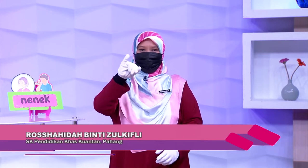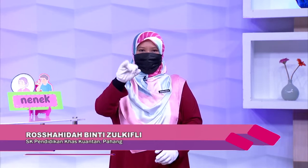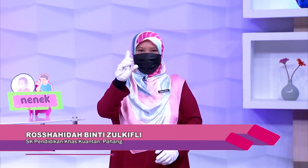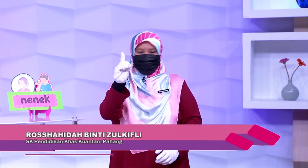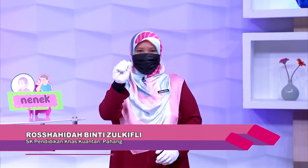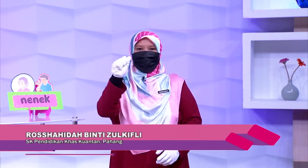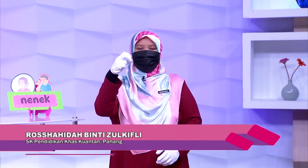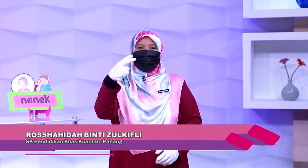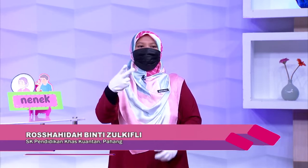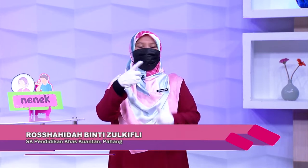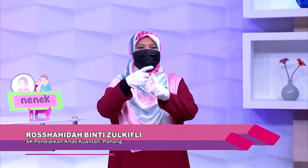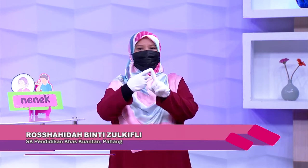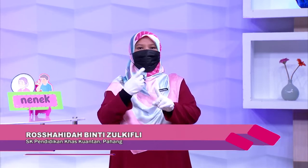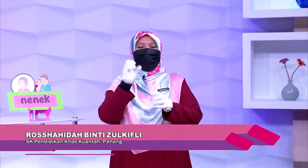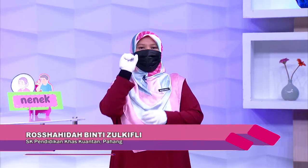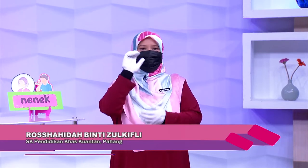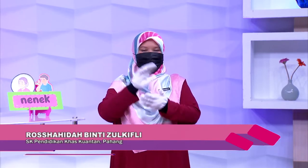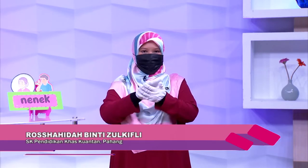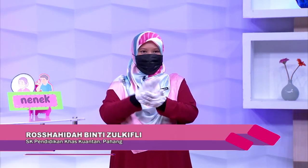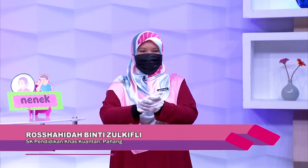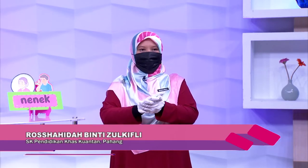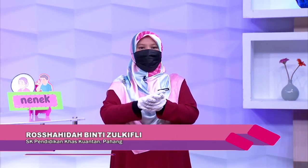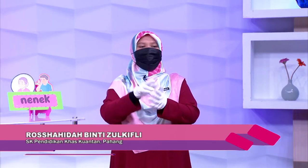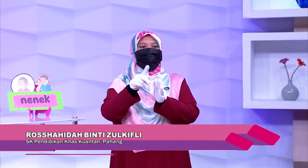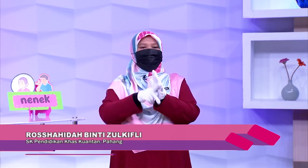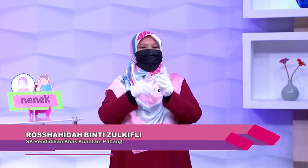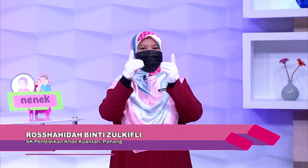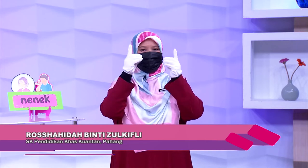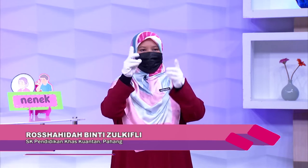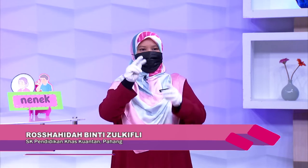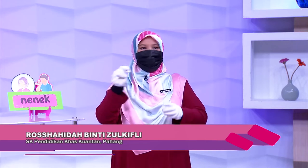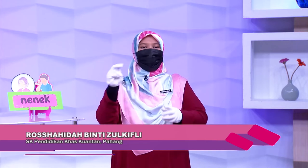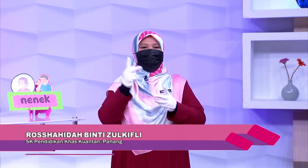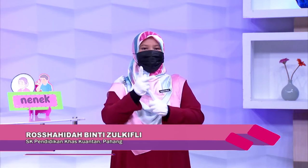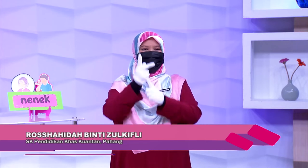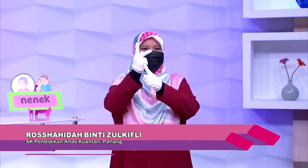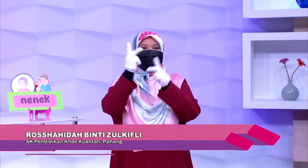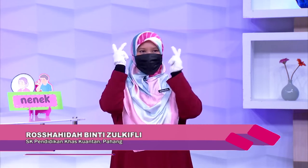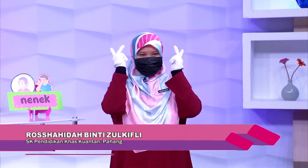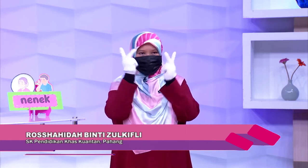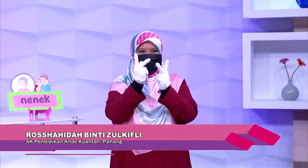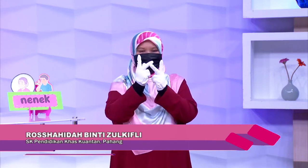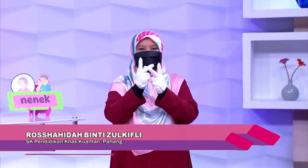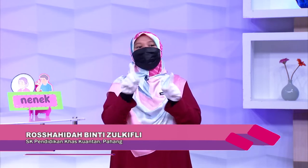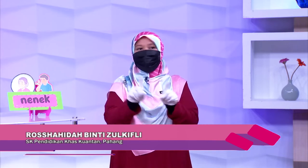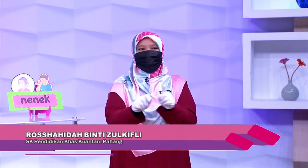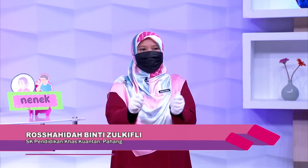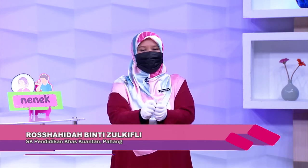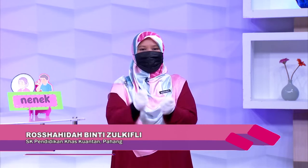syahidah dari sekolah Pendidikan khas contain some dengan